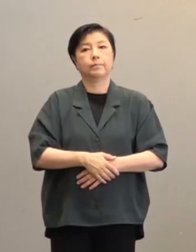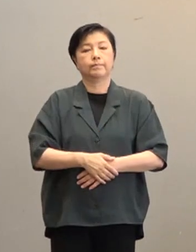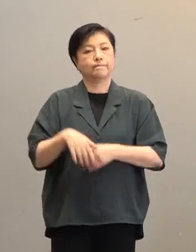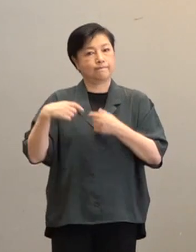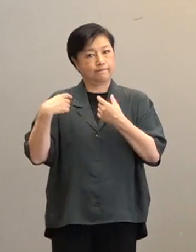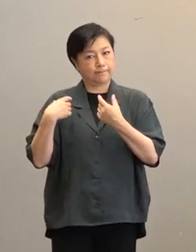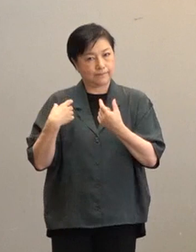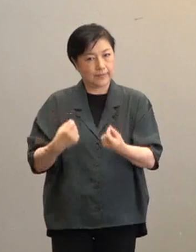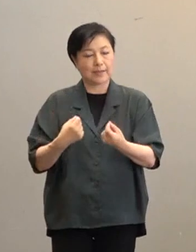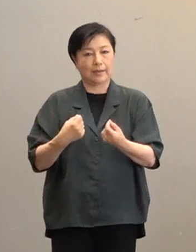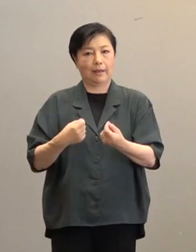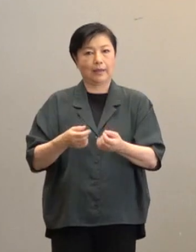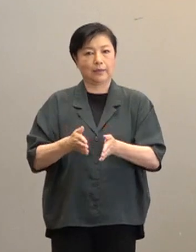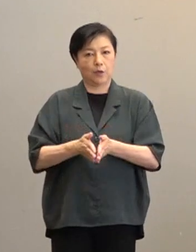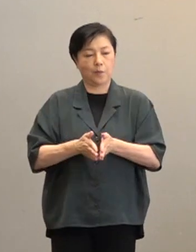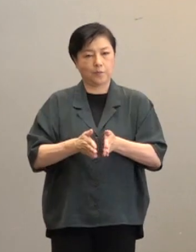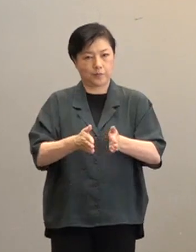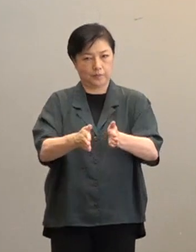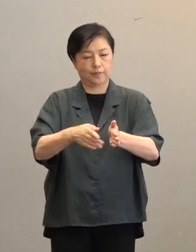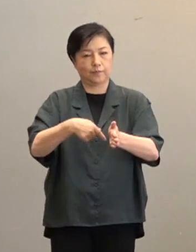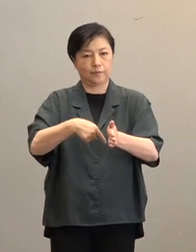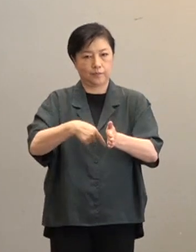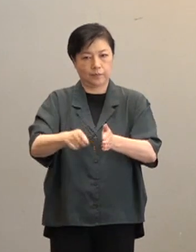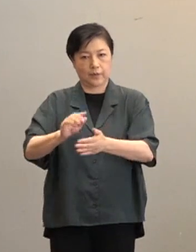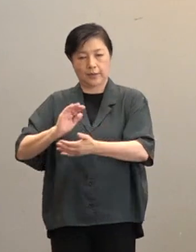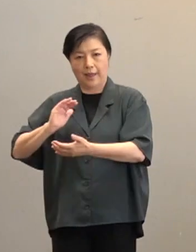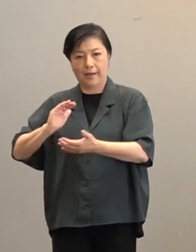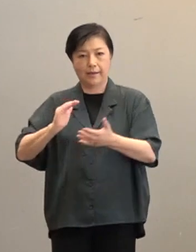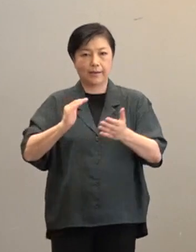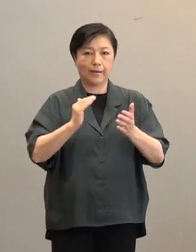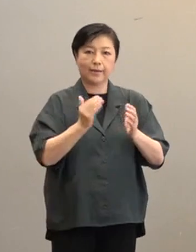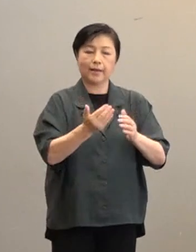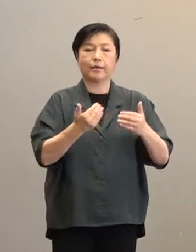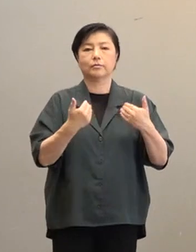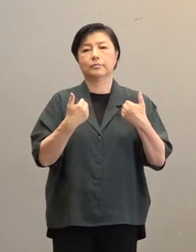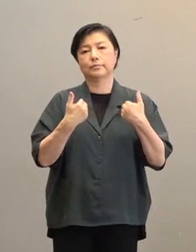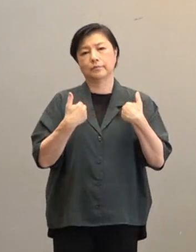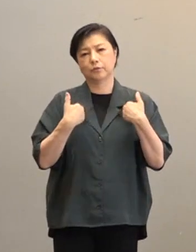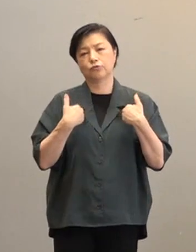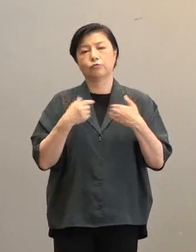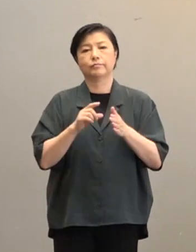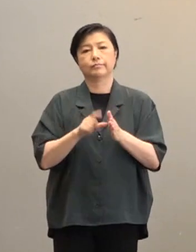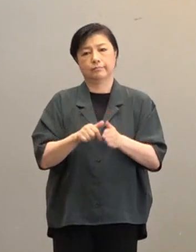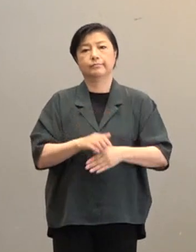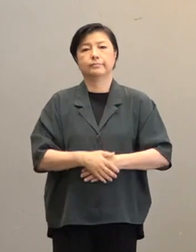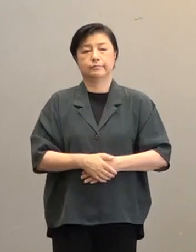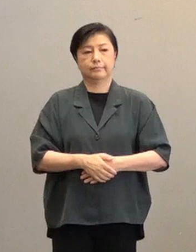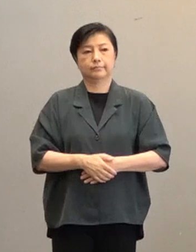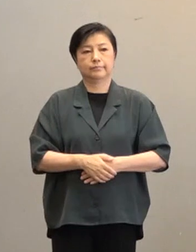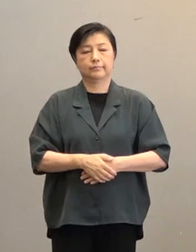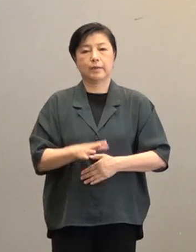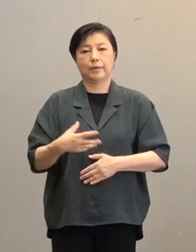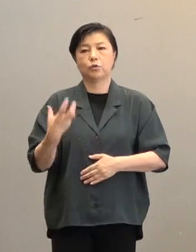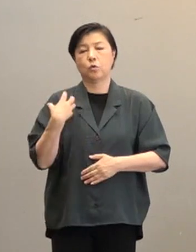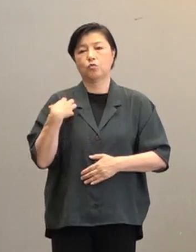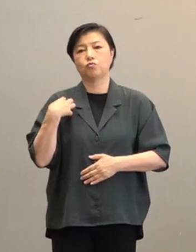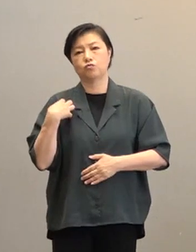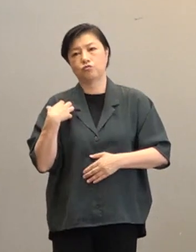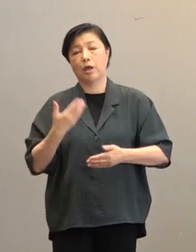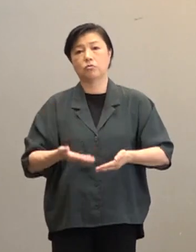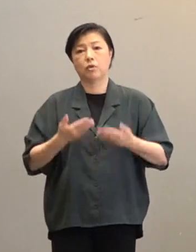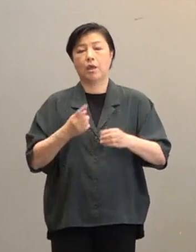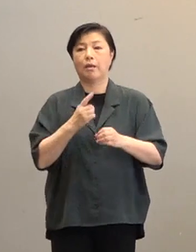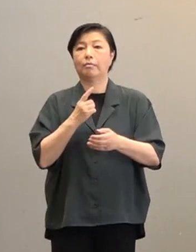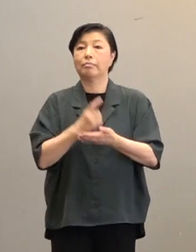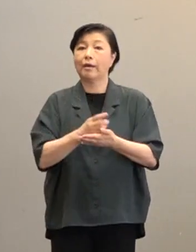しっかりとした道筋をつけてですね、転換をしていかなければならないというふうに思っていますので、その負担の軽減だけでは